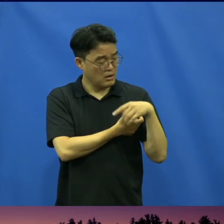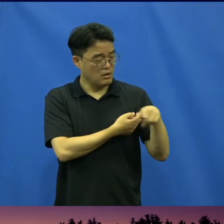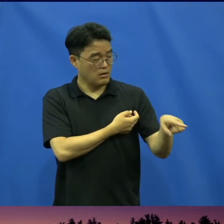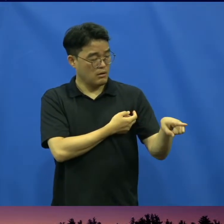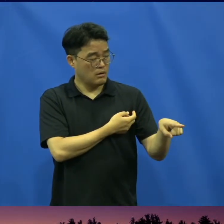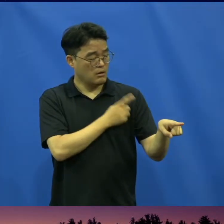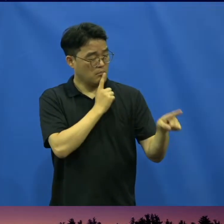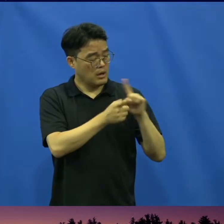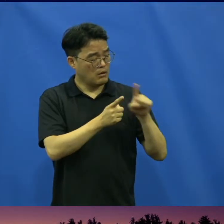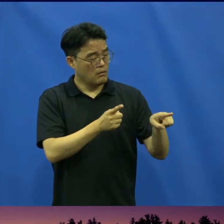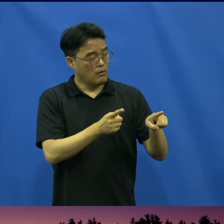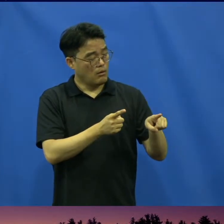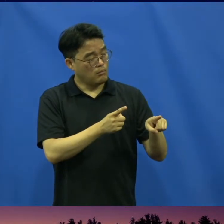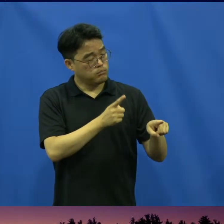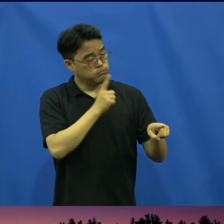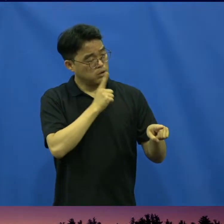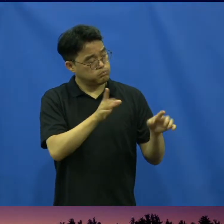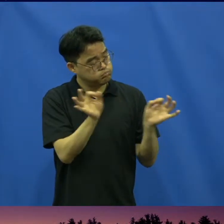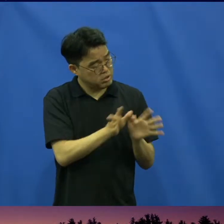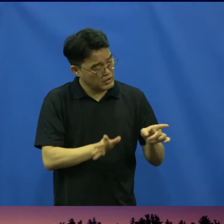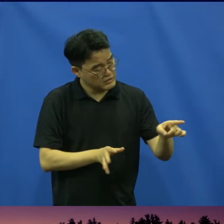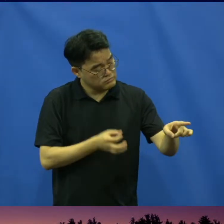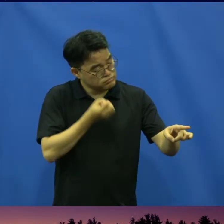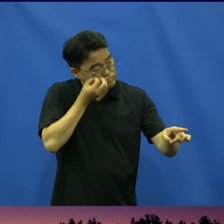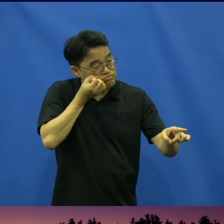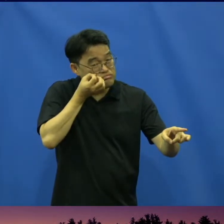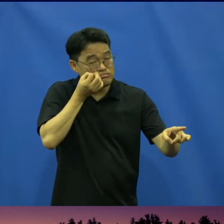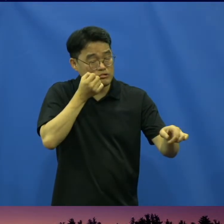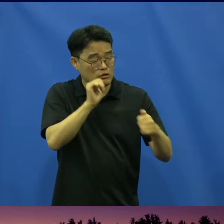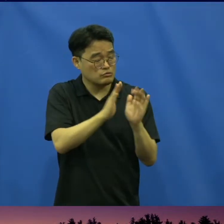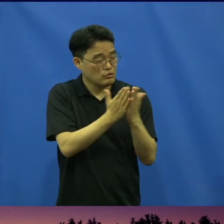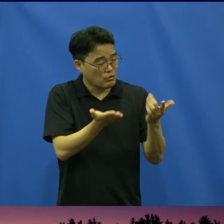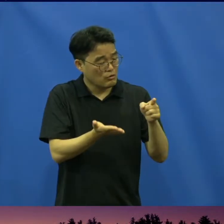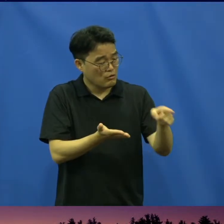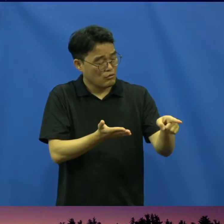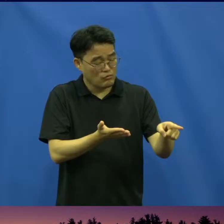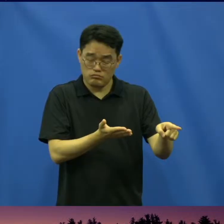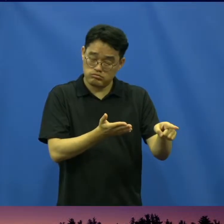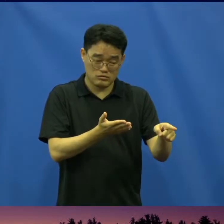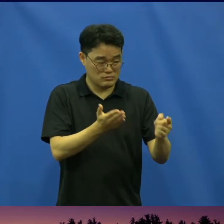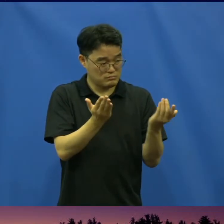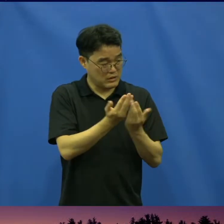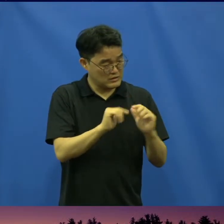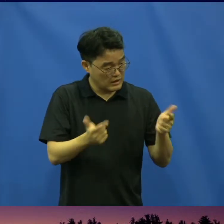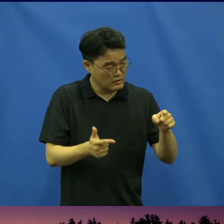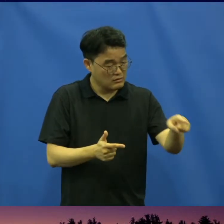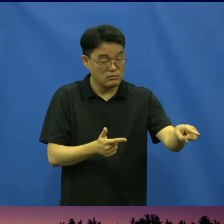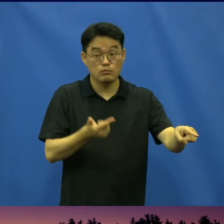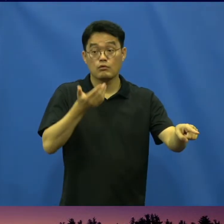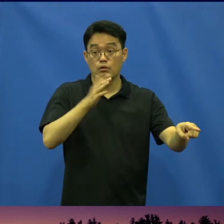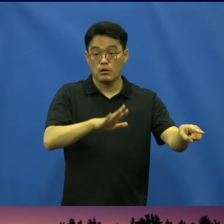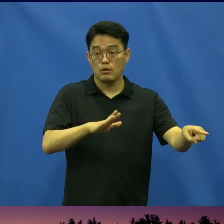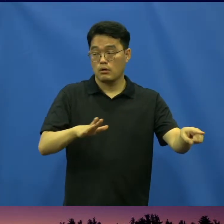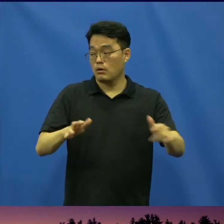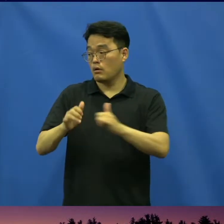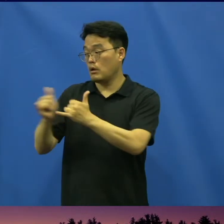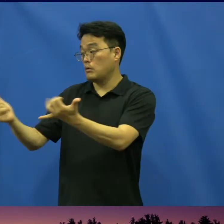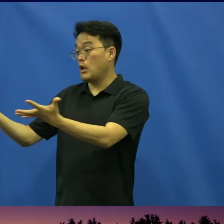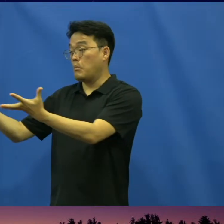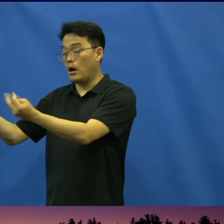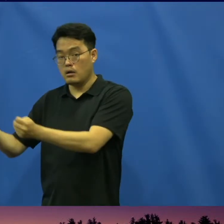되는 말씀을 풀이야 하는데 그걸 그대로 듣는 거거든요. 이단이 아직도 성업 중이에요.